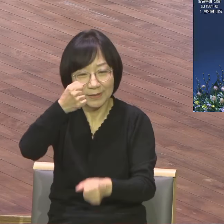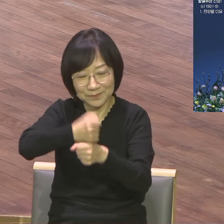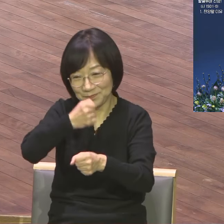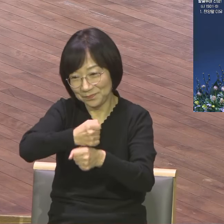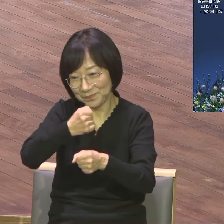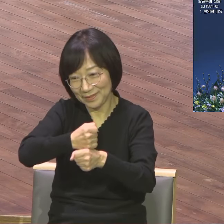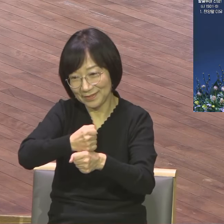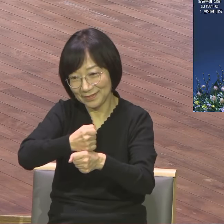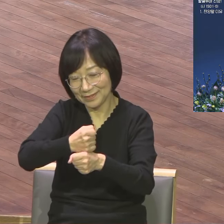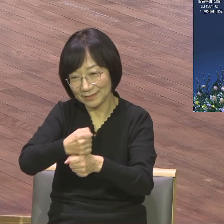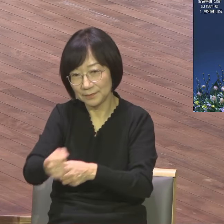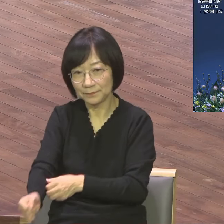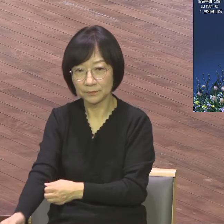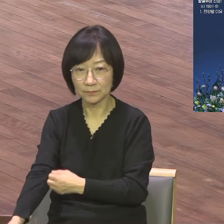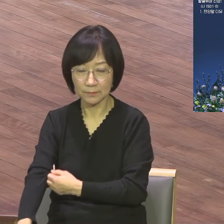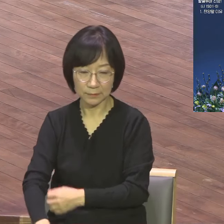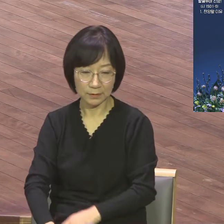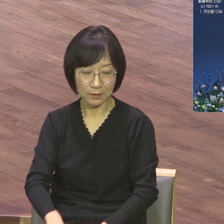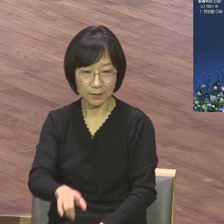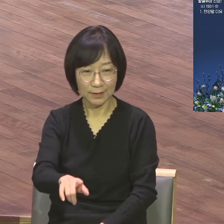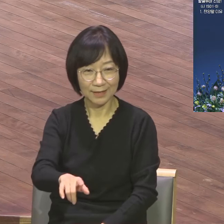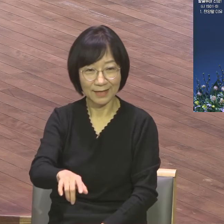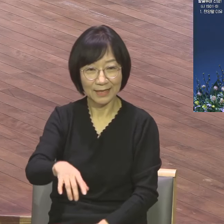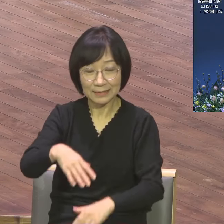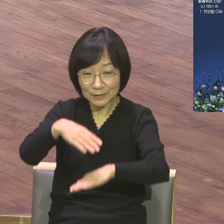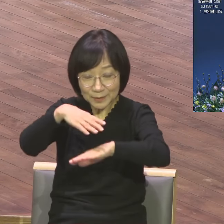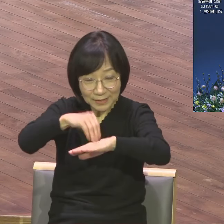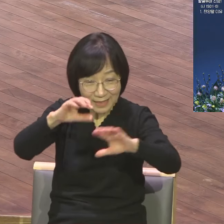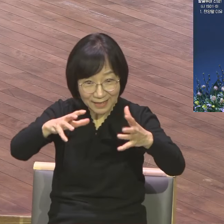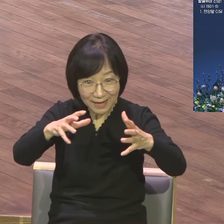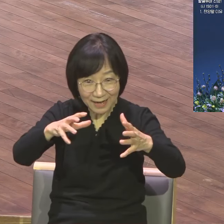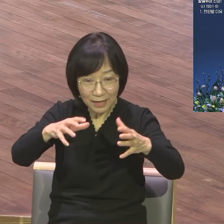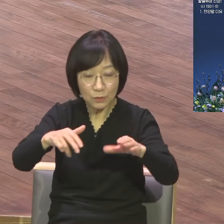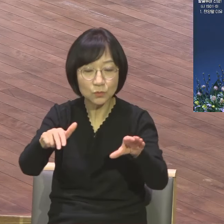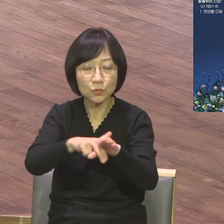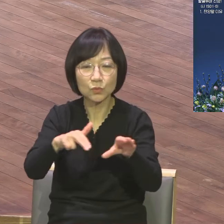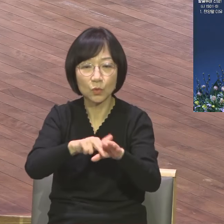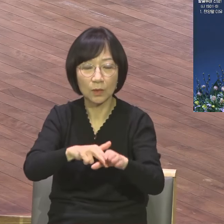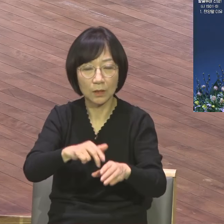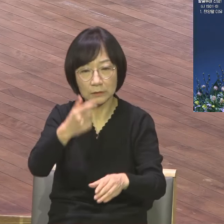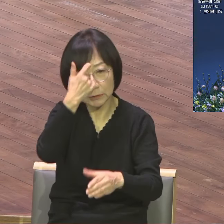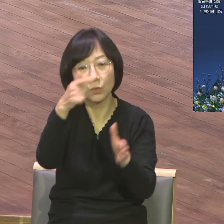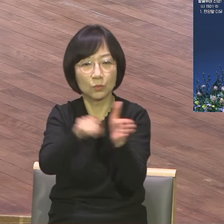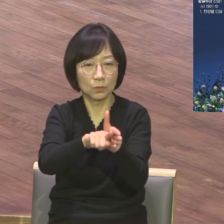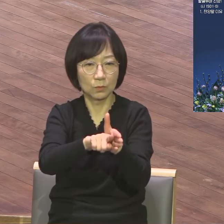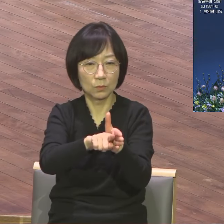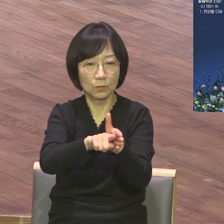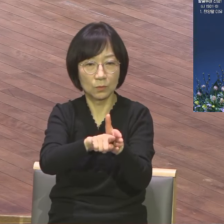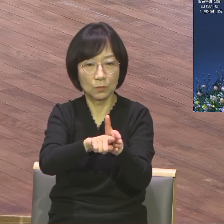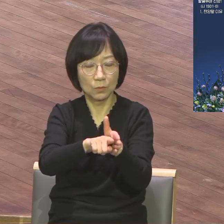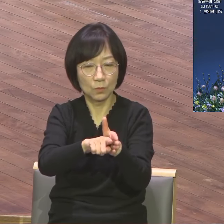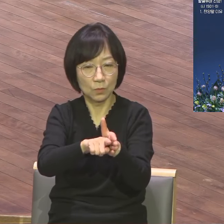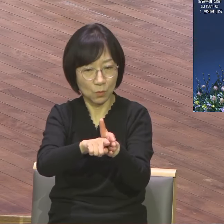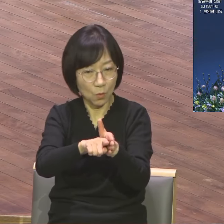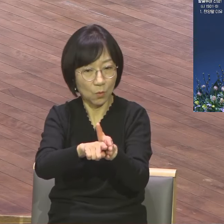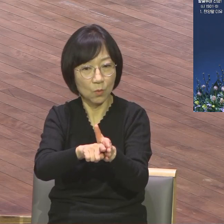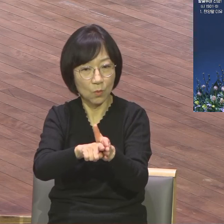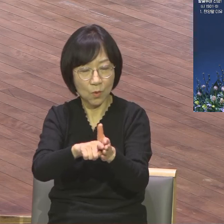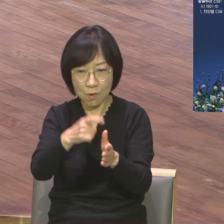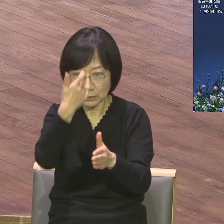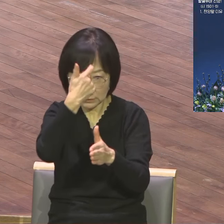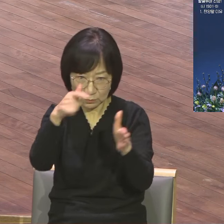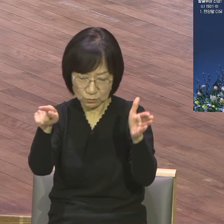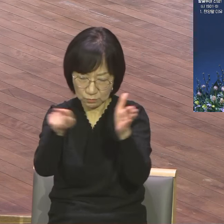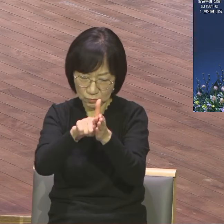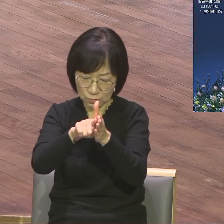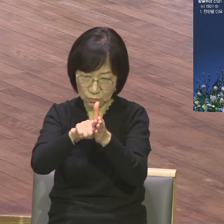기독교를 스웨덴 국교로 만들기 위해서 스웨덴의 국교가 기독교였어요. 이분이 만들었어요. 스웨덴을 국교로